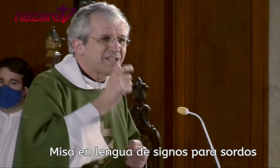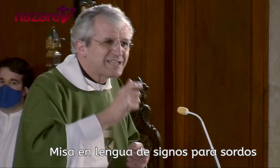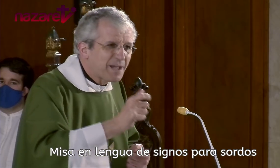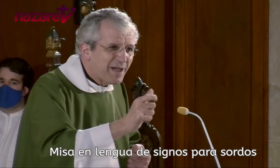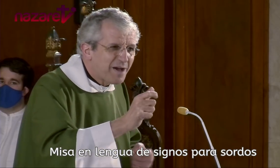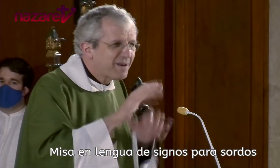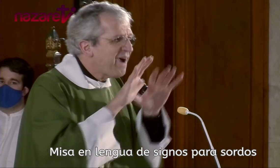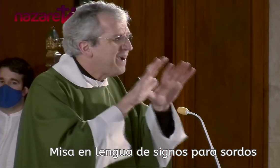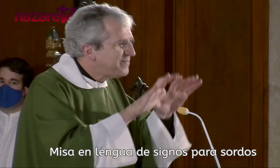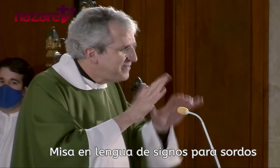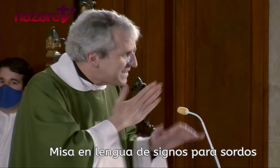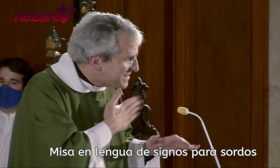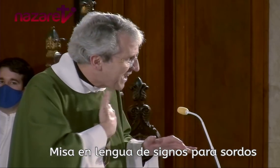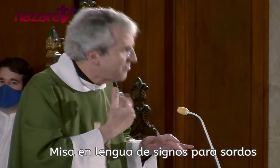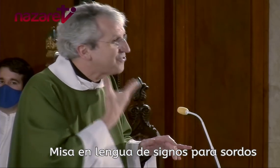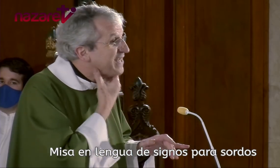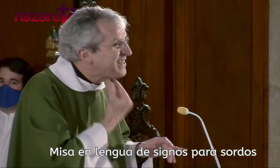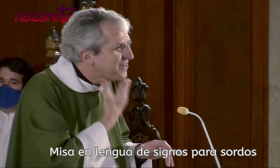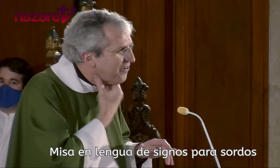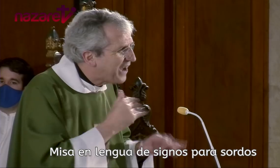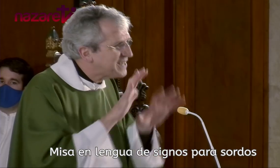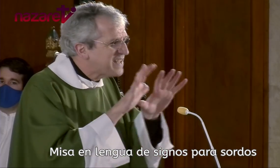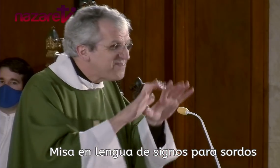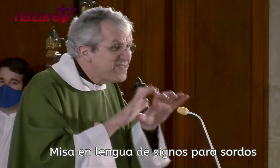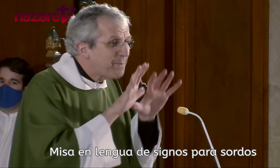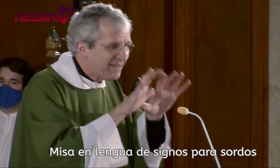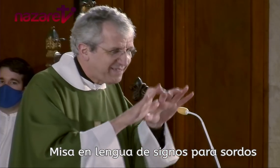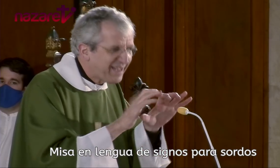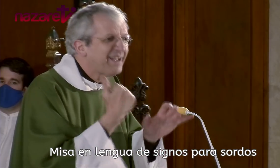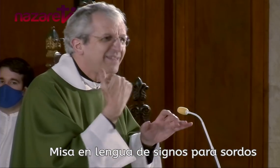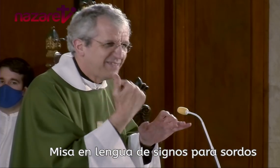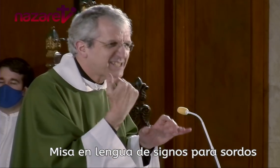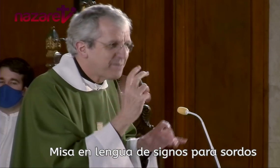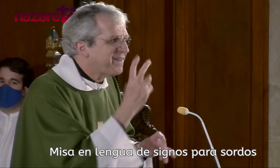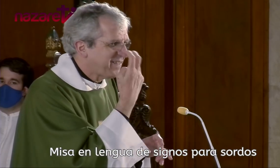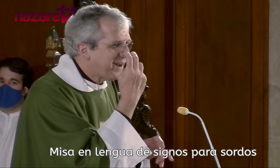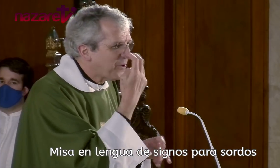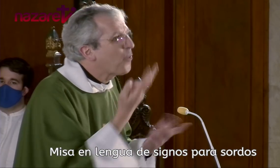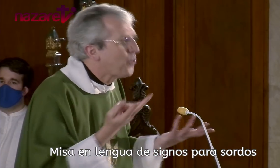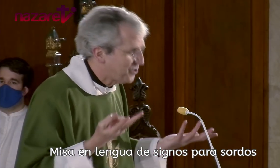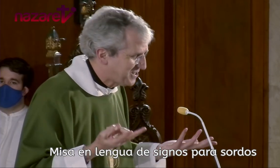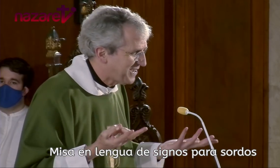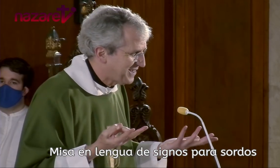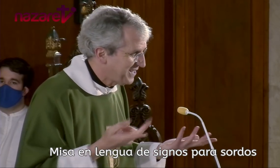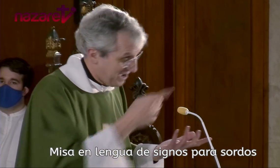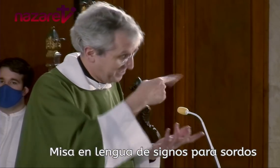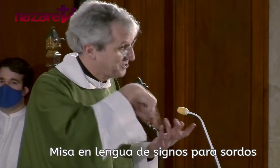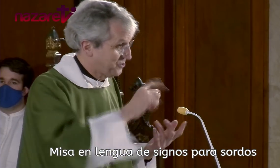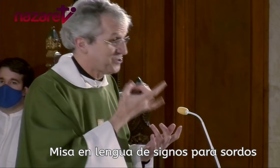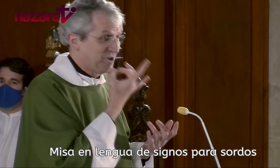esta palabra deseando, teniendo ganas de aprender, de saber, de tener curiosidad. A veces nosotros nos